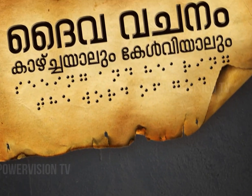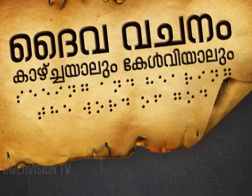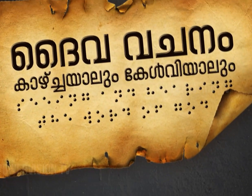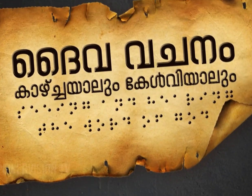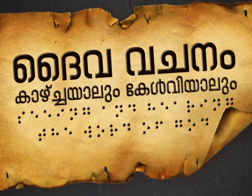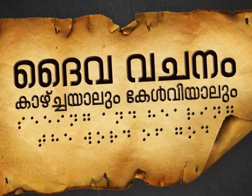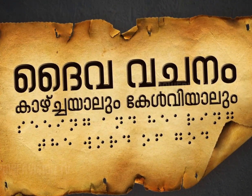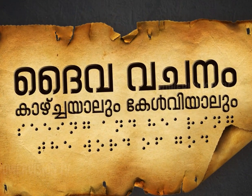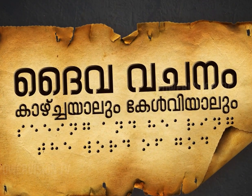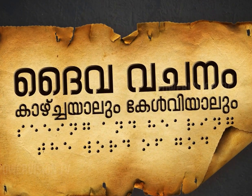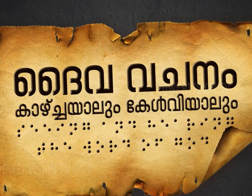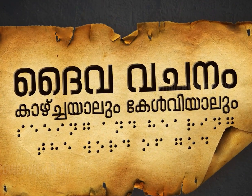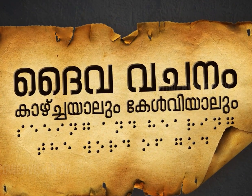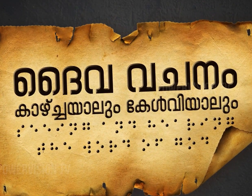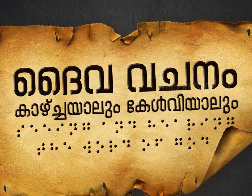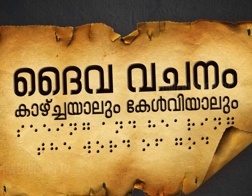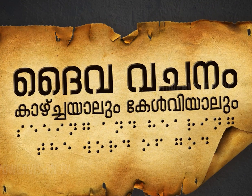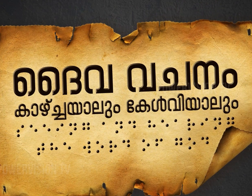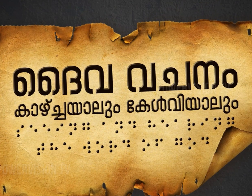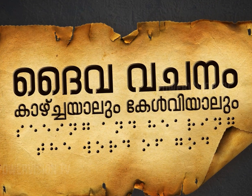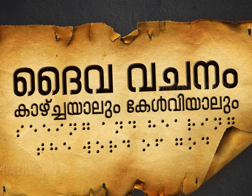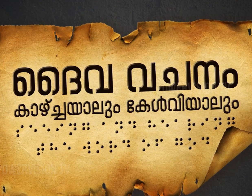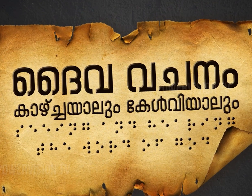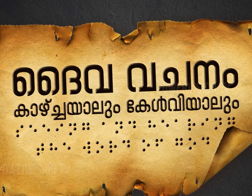ദൈവവചനം കാഴ്ചയാലും കേൾവിയാലും.